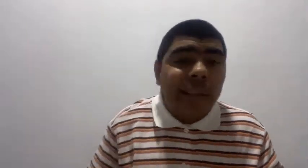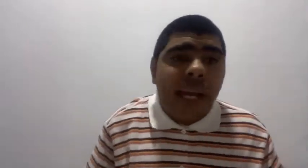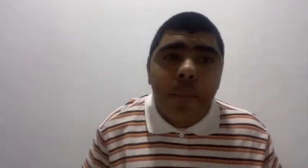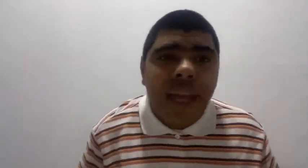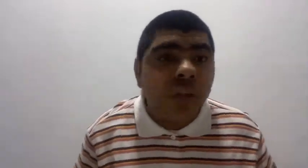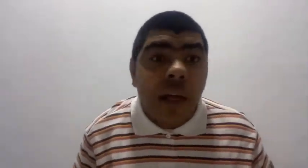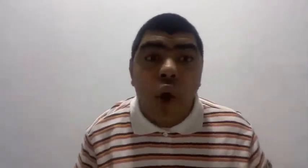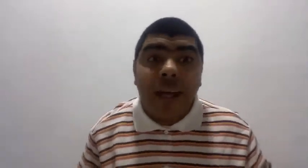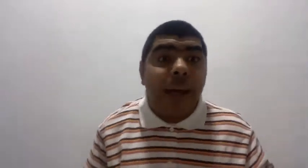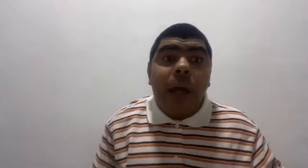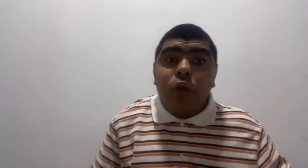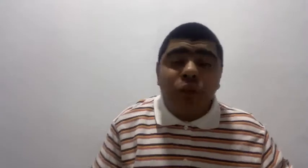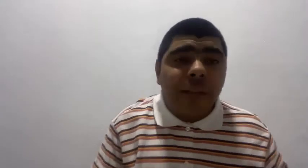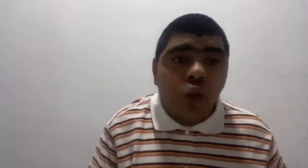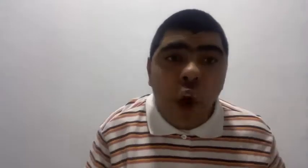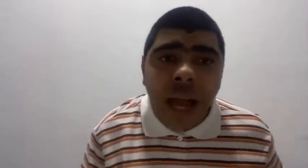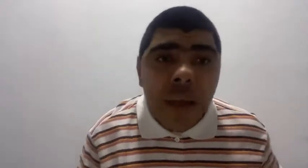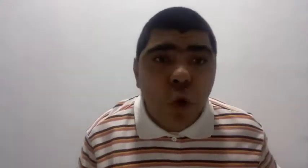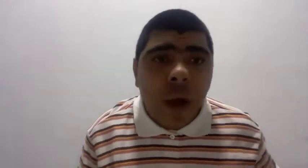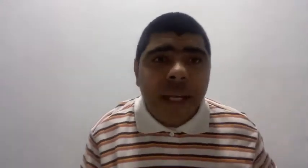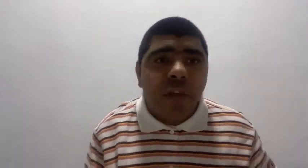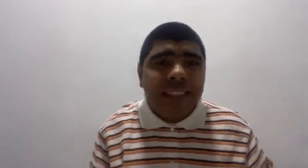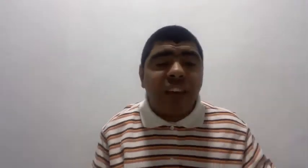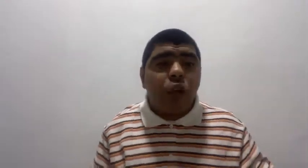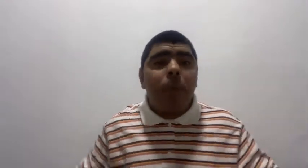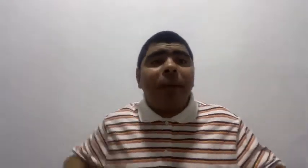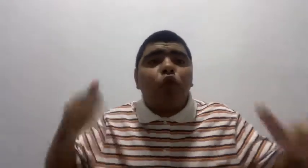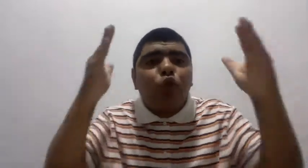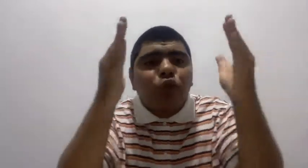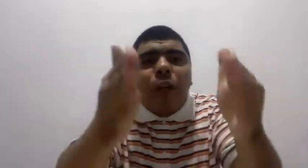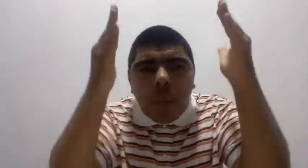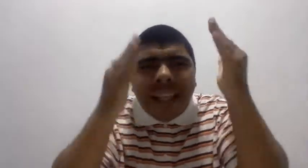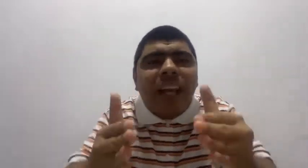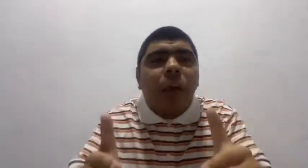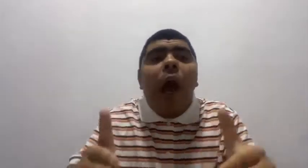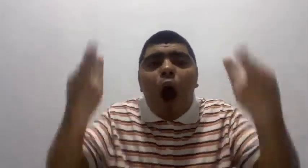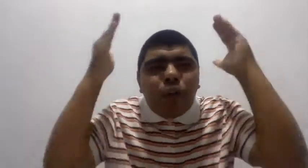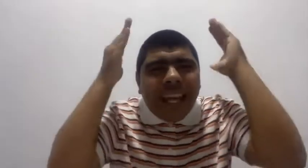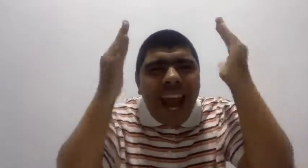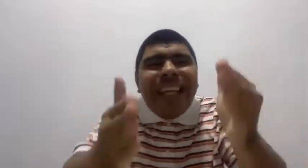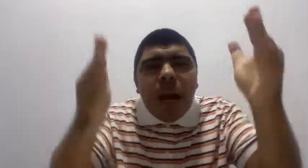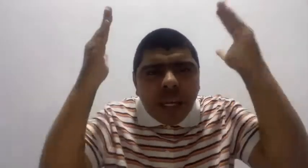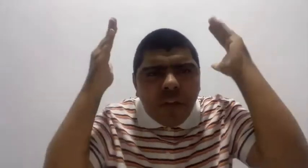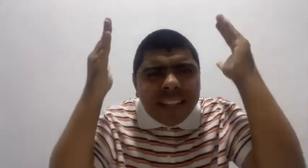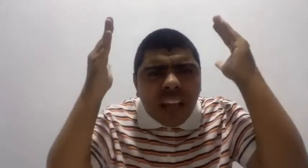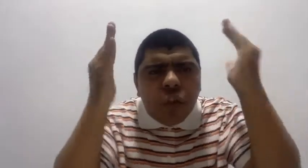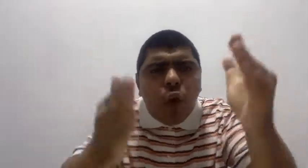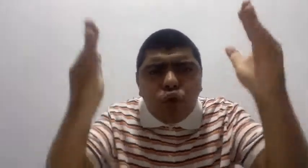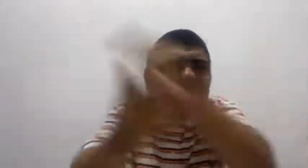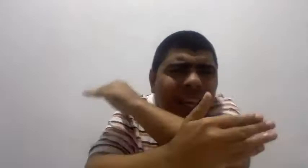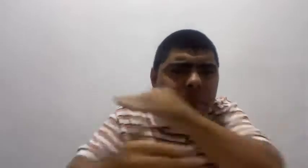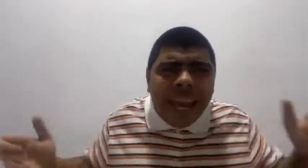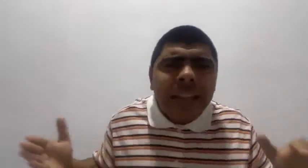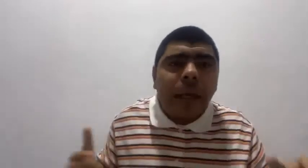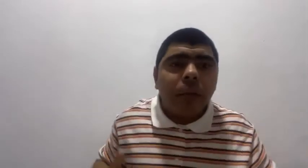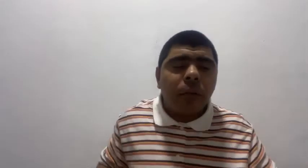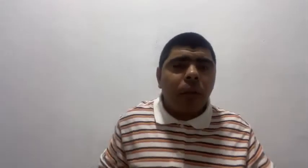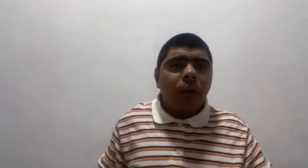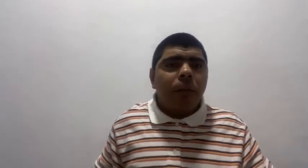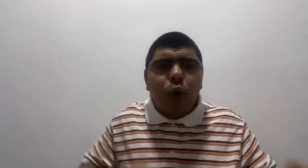que piensa, no, que donde estoy hay mucha manifestación, pero si usted no obedece, aunque haya manifestación, usted se pierde. Porque